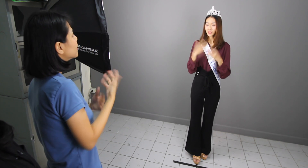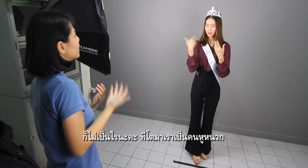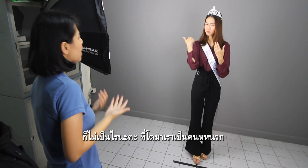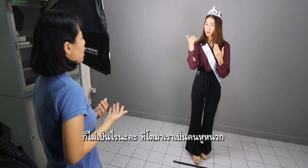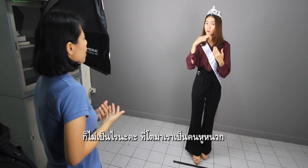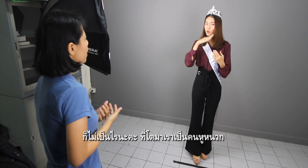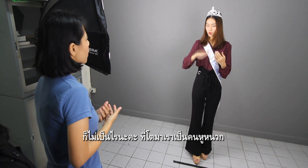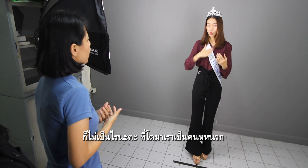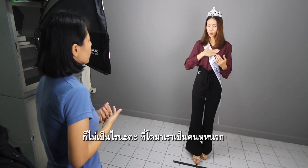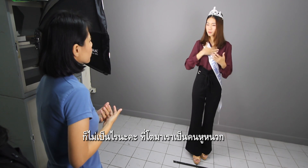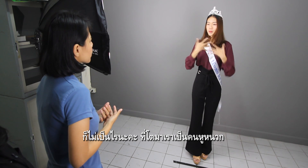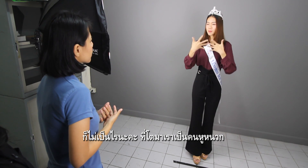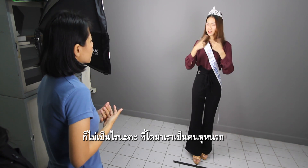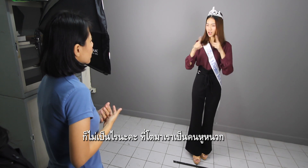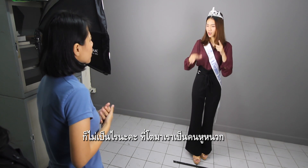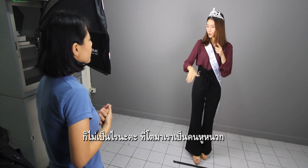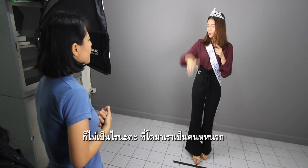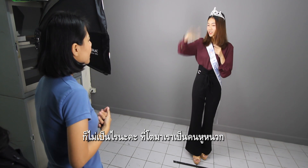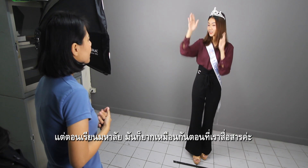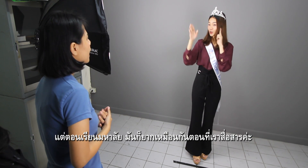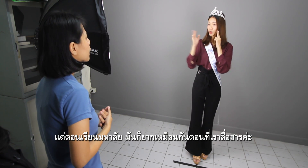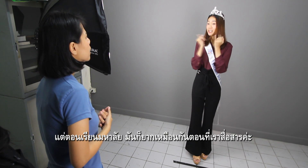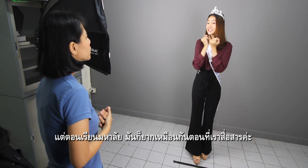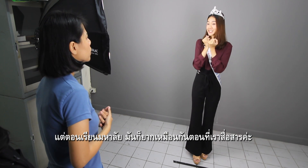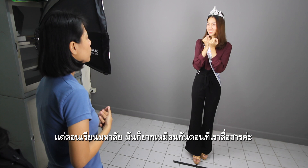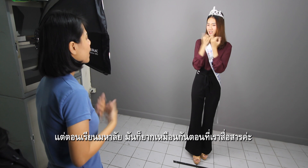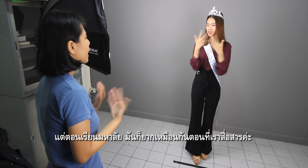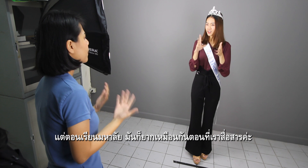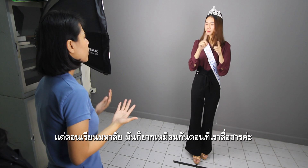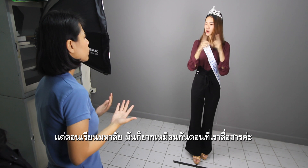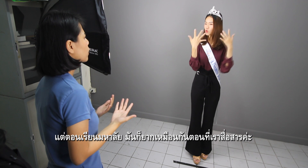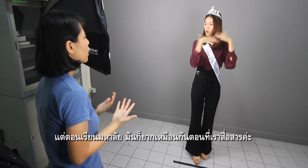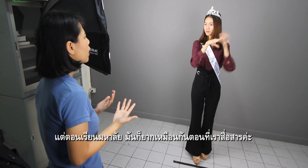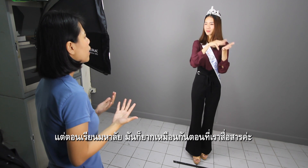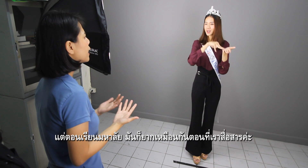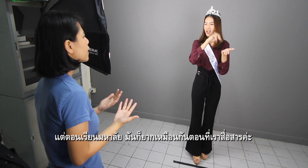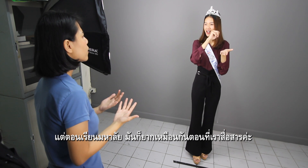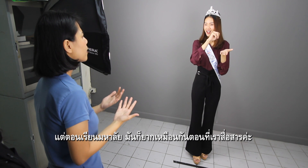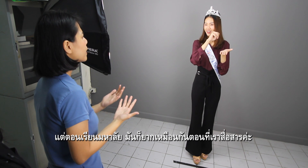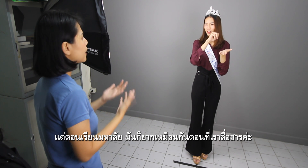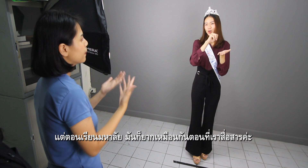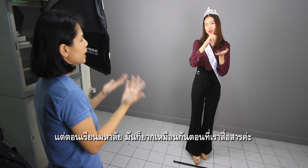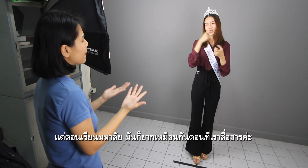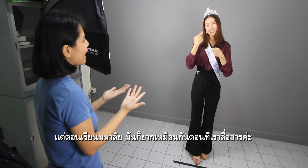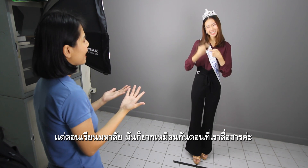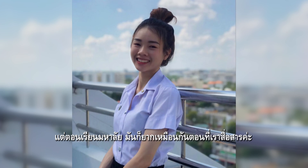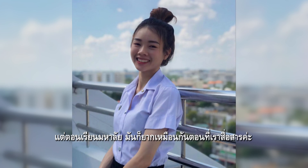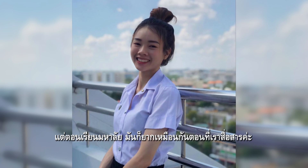ก็ไม่เป็นไรนะคะก็โตมาเราเป็นคนหูหนวกแล้วก็ได้ร่วมกับเรียนมหาลัยมันก็ยากเหมือนกันตอนที่เราสื่อส